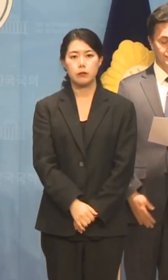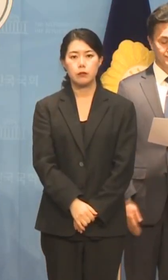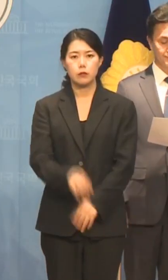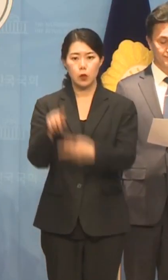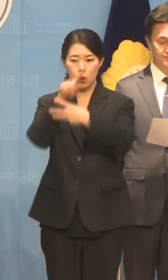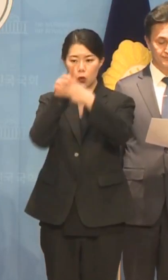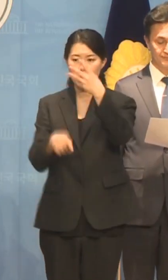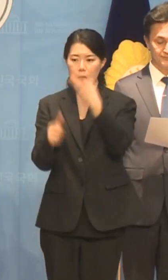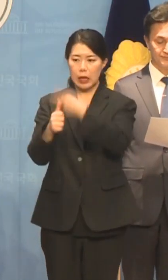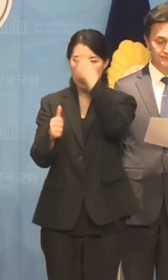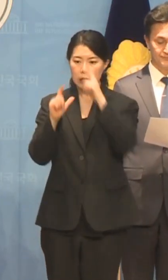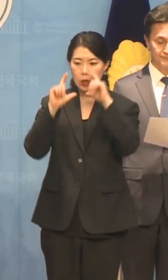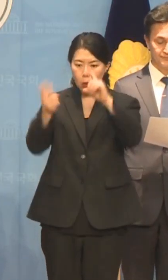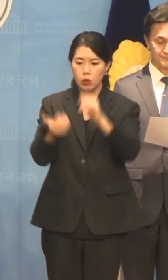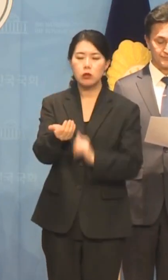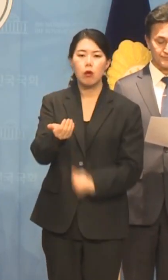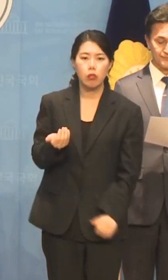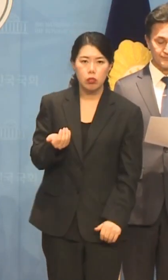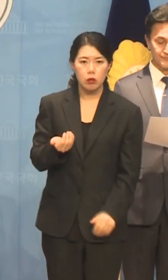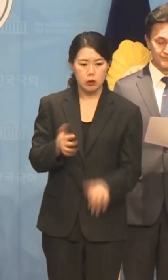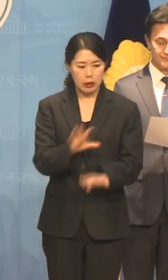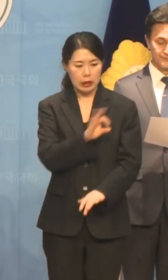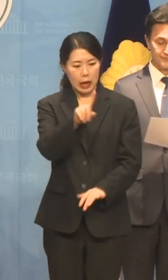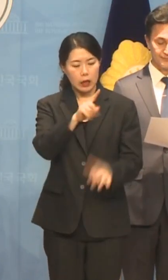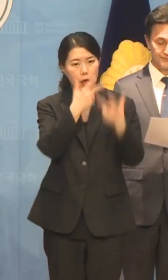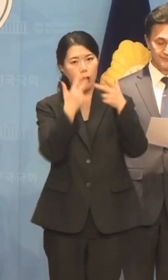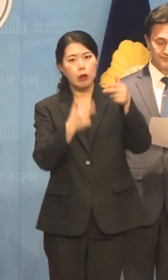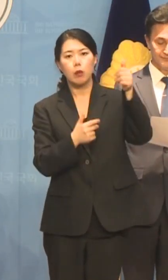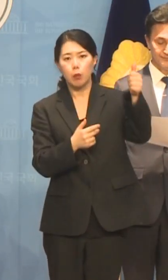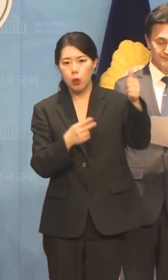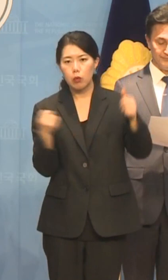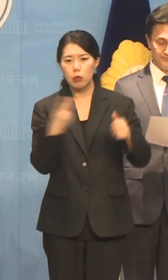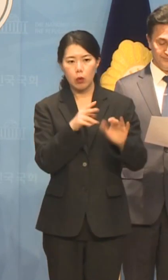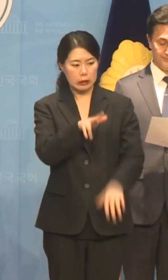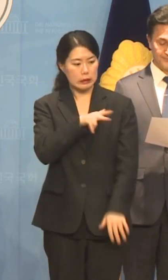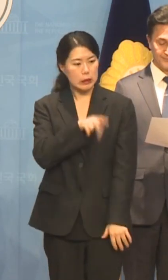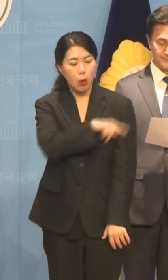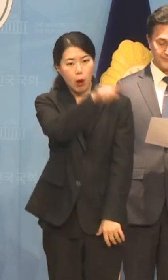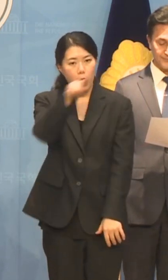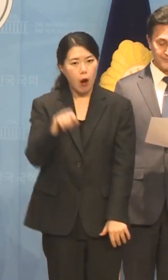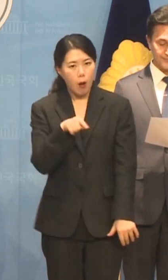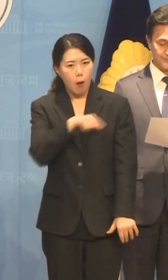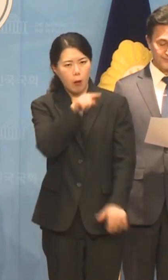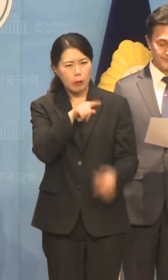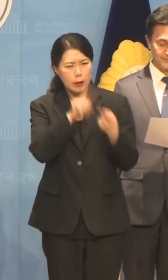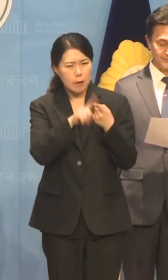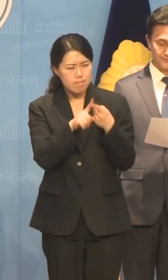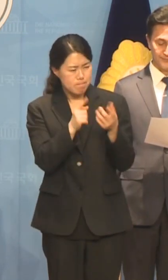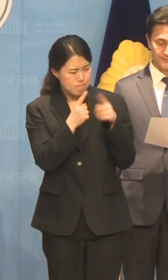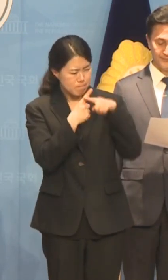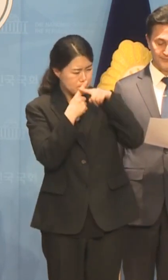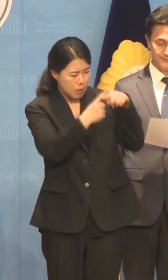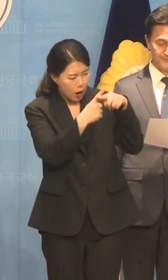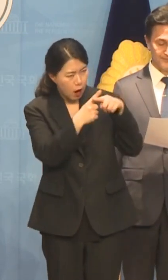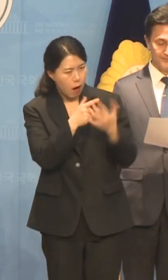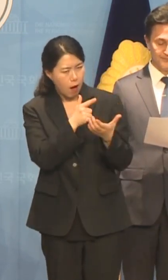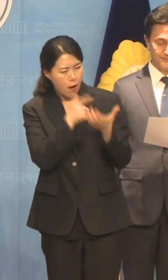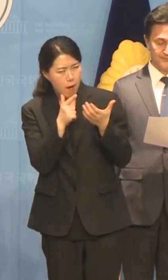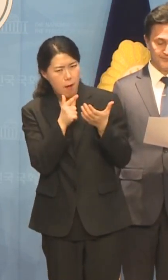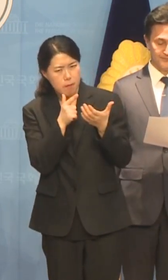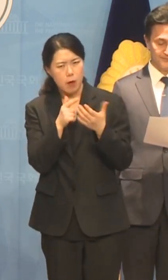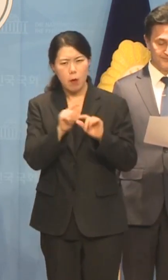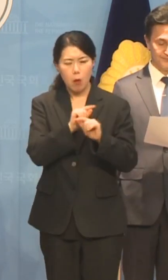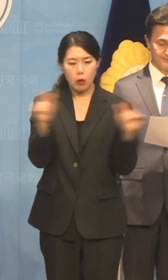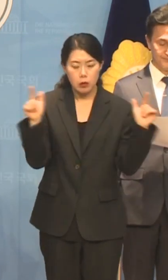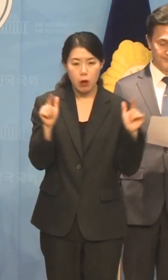윤석열 탄핵 선거를 앞두고 야당 대표와 야당 의원들을 표적으로 하는 테러 행위는 결코 간과할